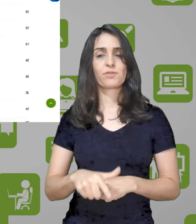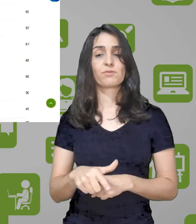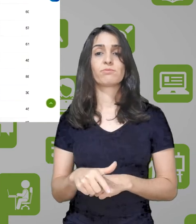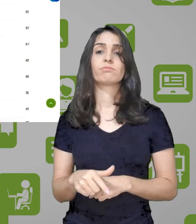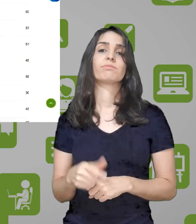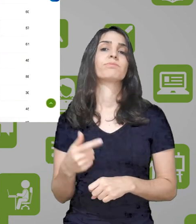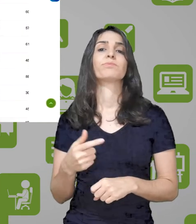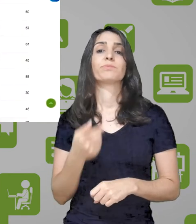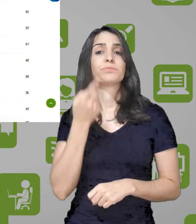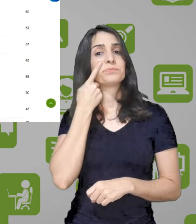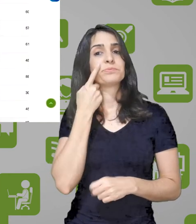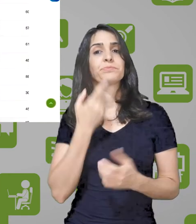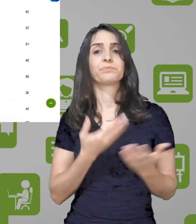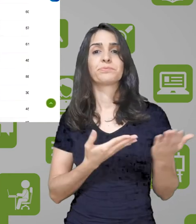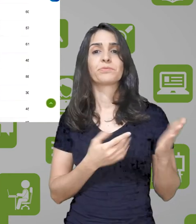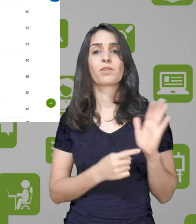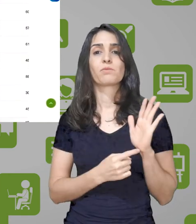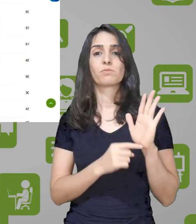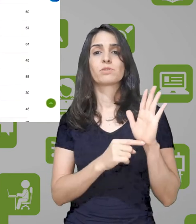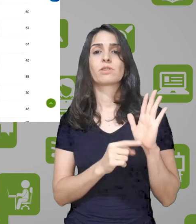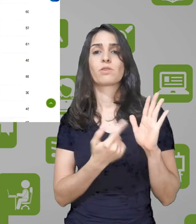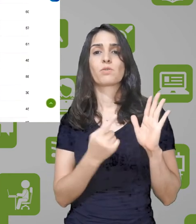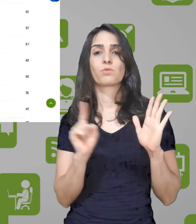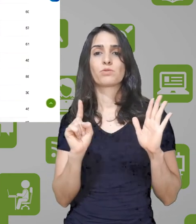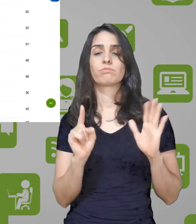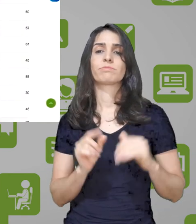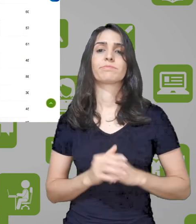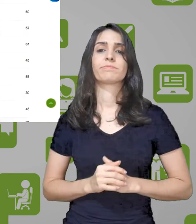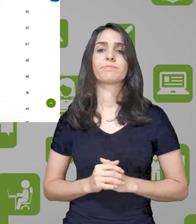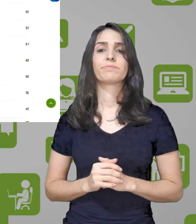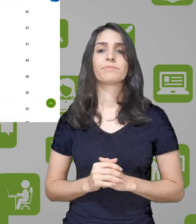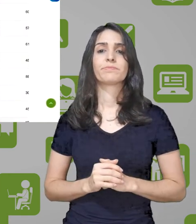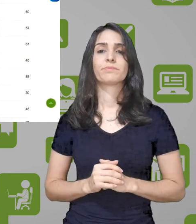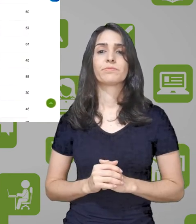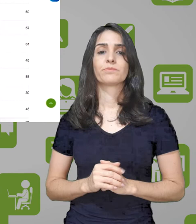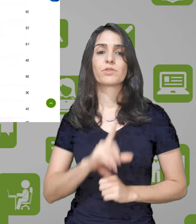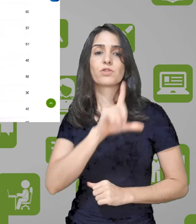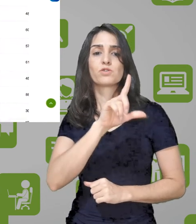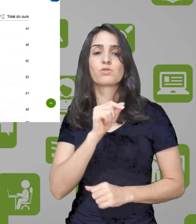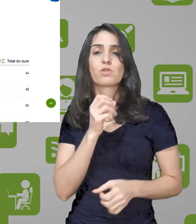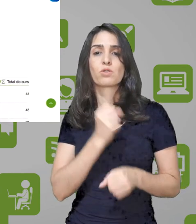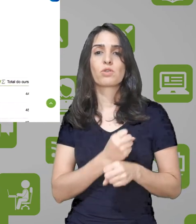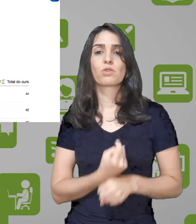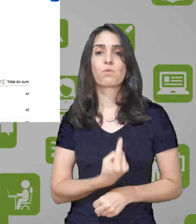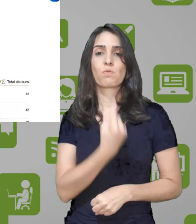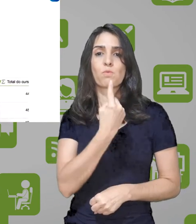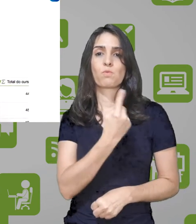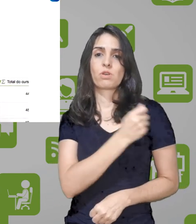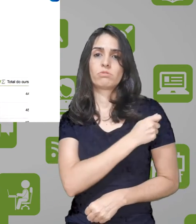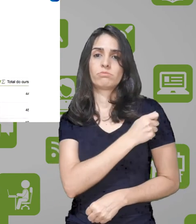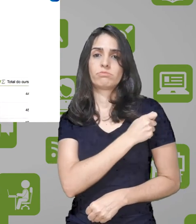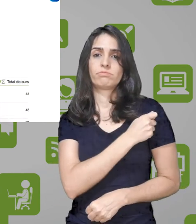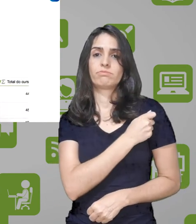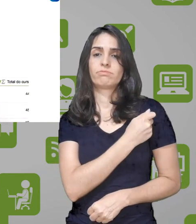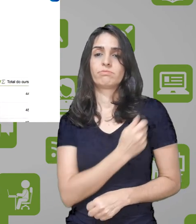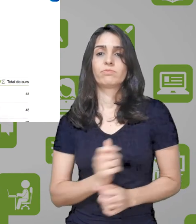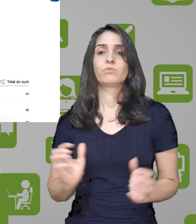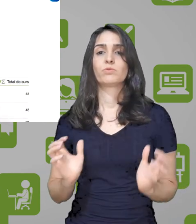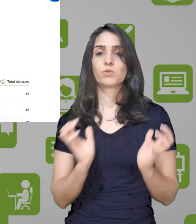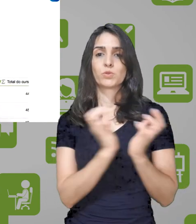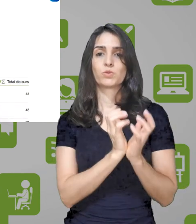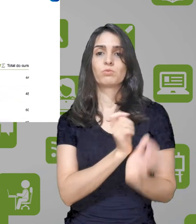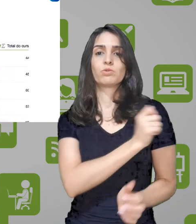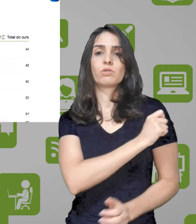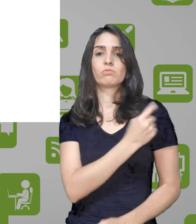posso também uma última coisa que eu quero mostrar é isolar nota de um aluno então eu vou voltar